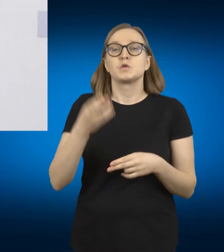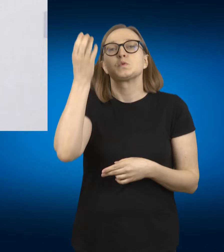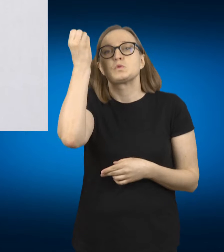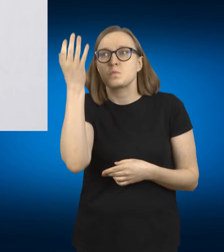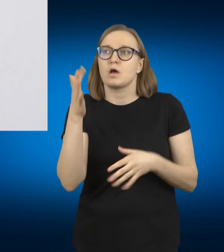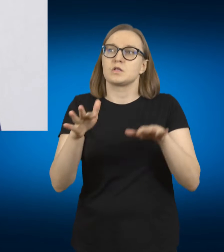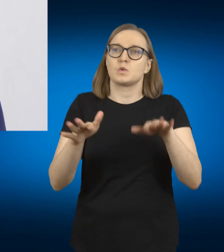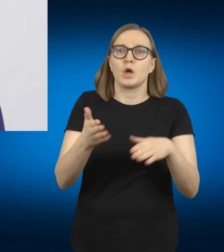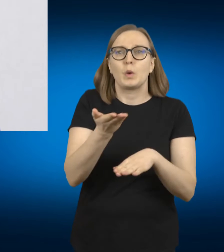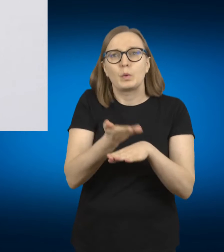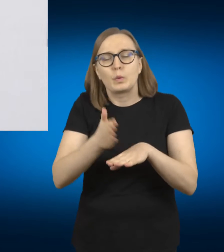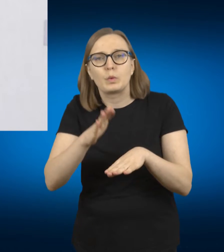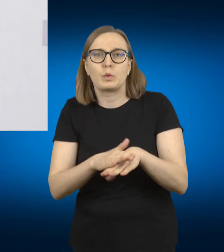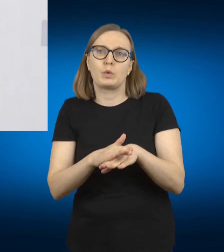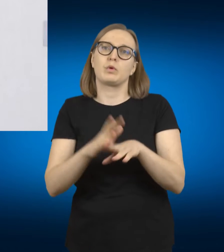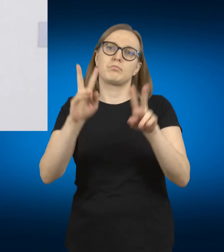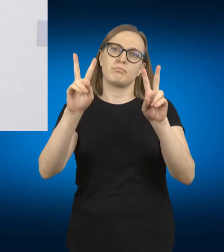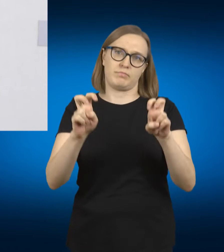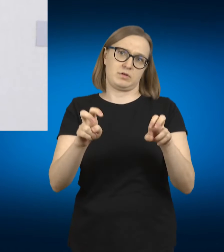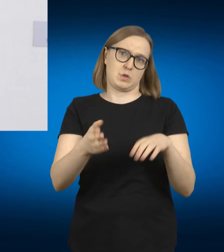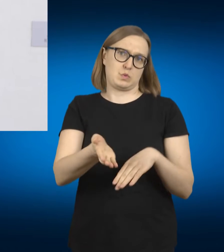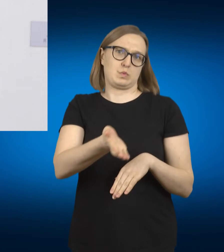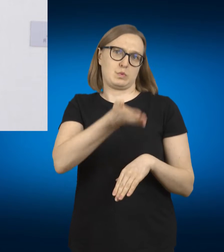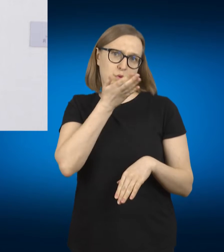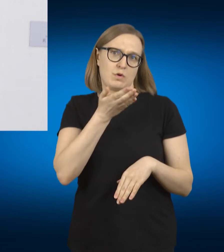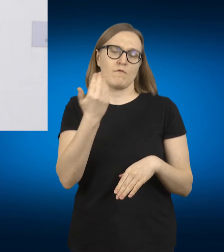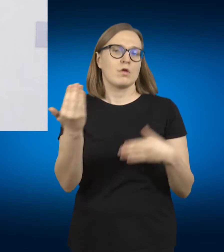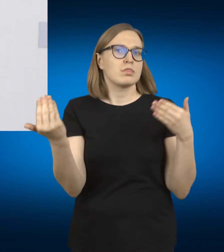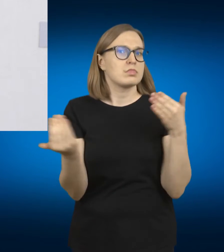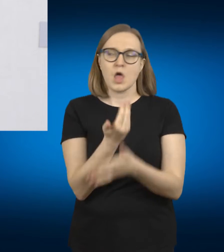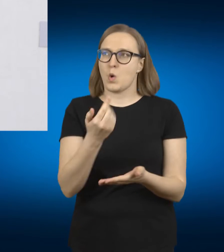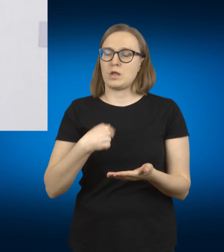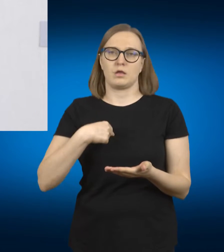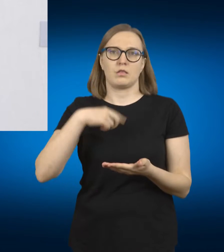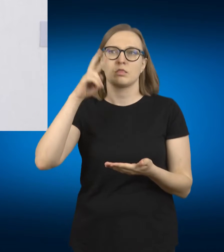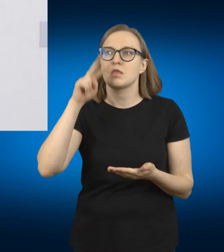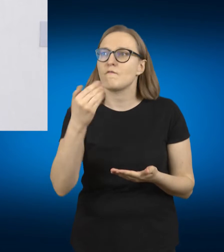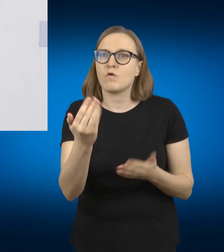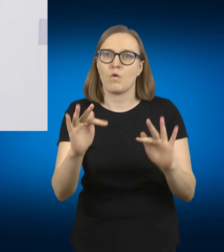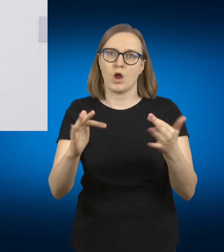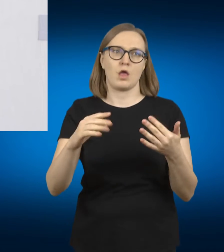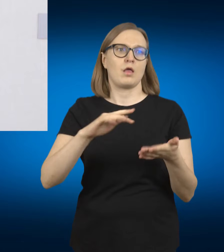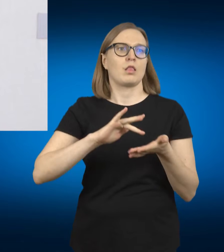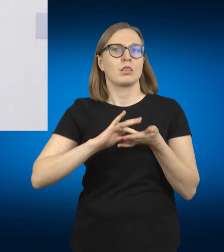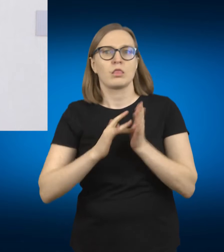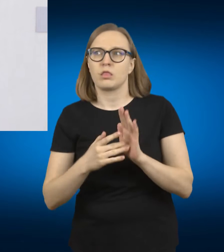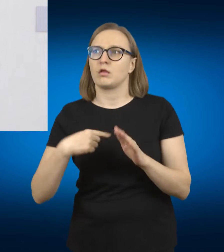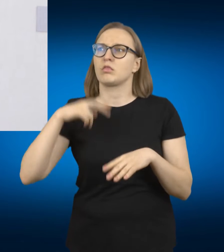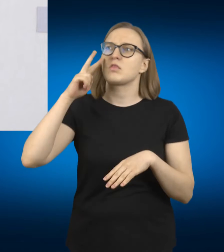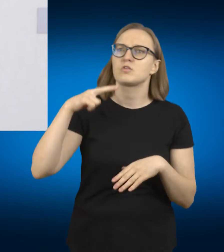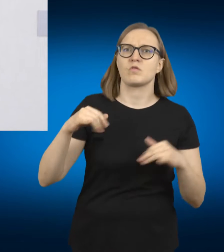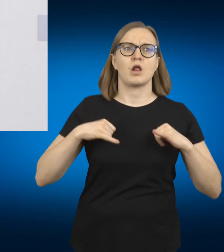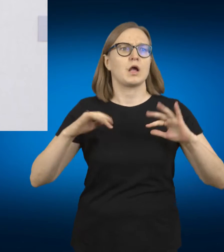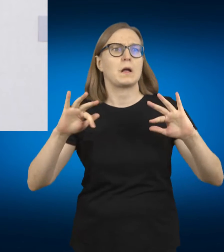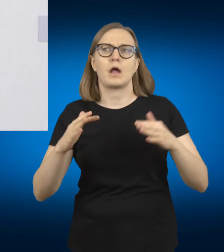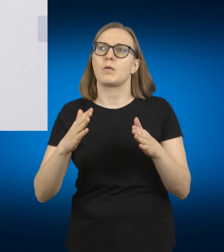sudėtingoje situacijoje, kuri gali būti vadinama krize, nes tai yra nauja, mums nepažįstama, kelia daug sumišimo, mes nežinom, kaip reaguoti, kaip elgtis